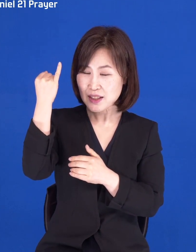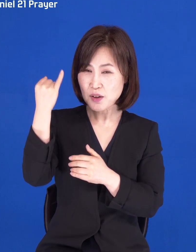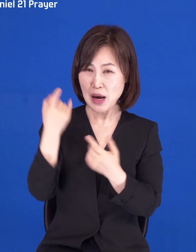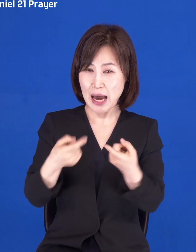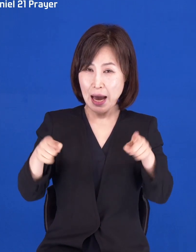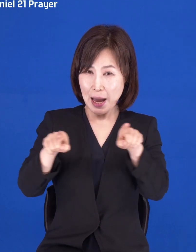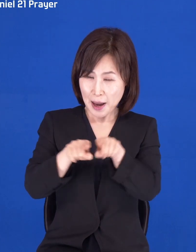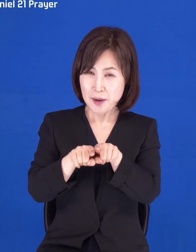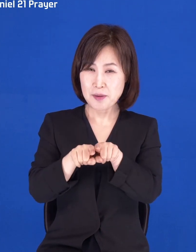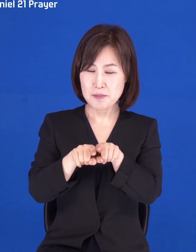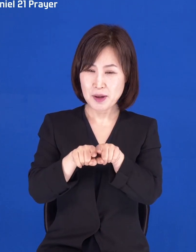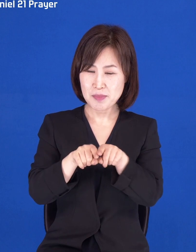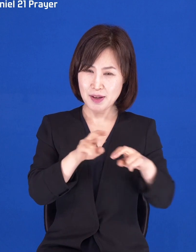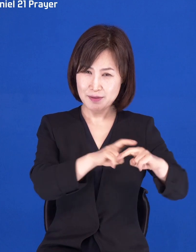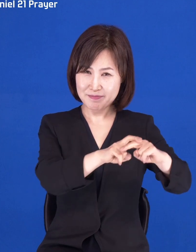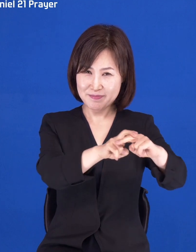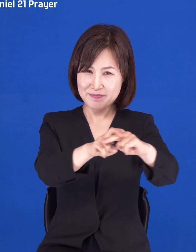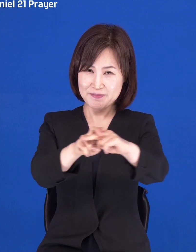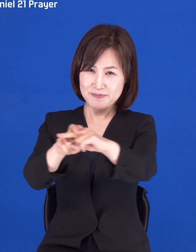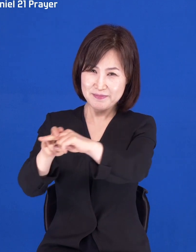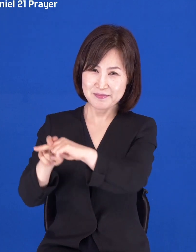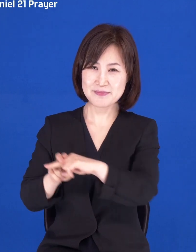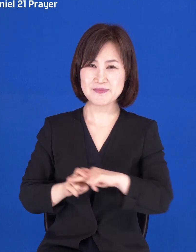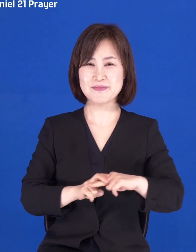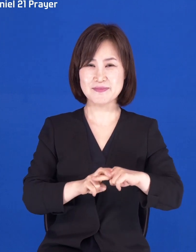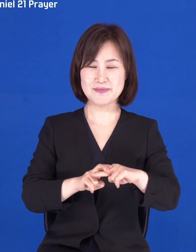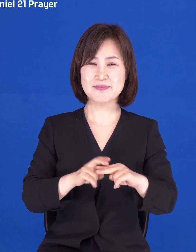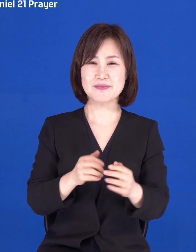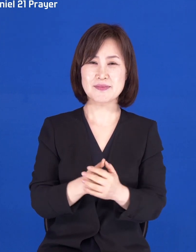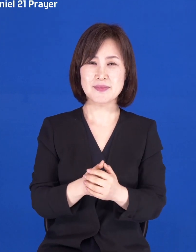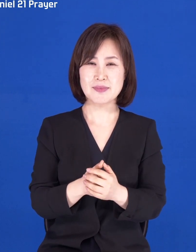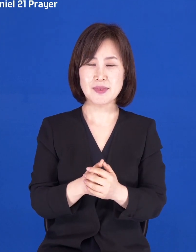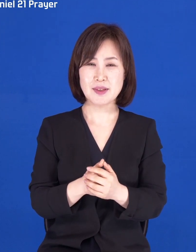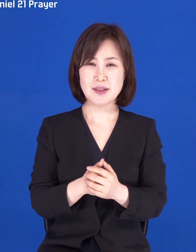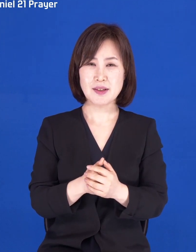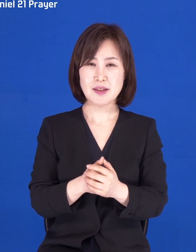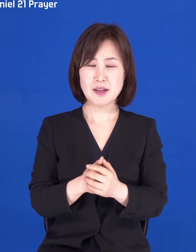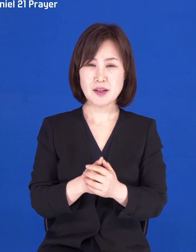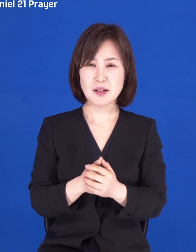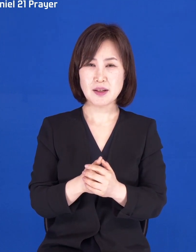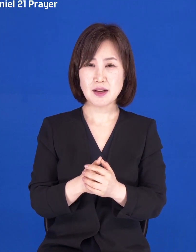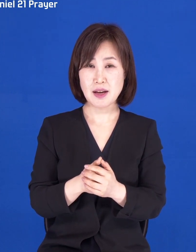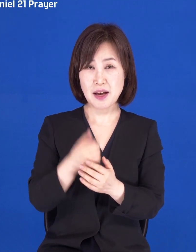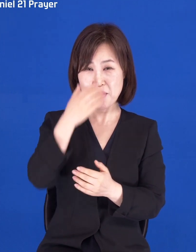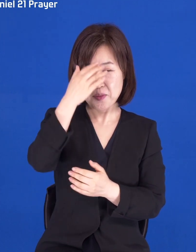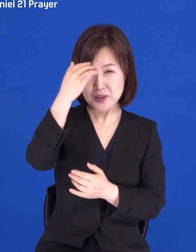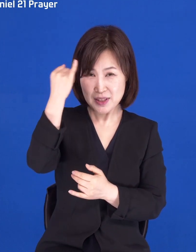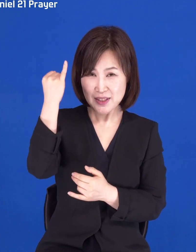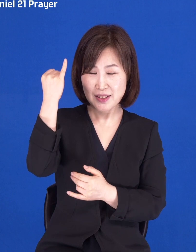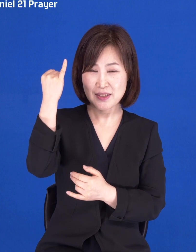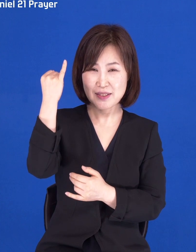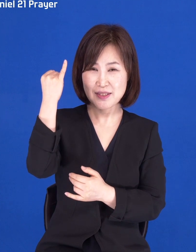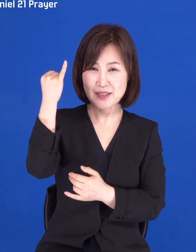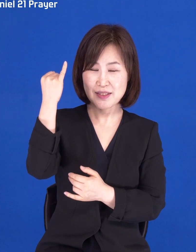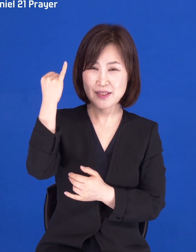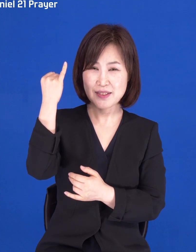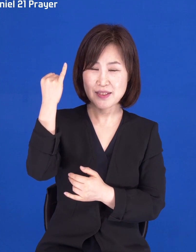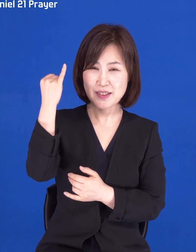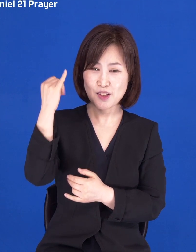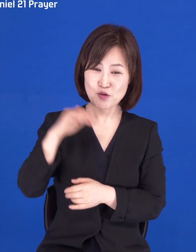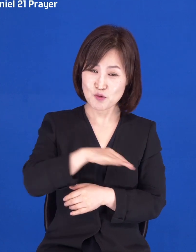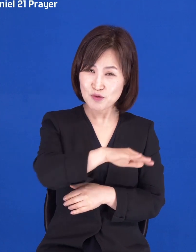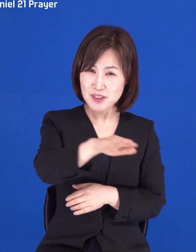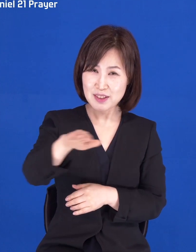다리를 다 집어넣고 동그랗게 앉았습니다. 그러시면 할머니께서